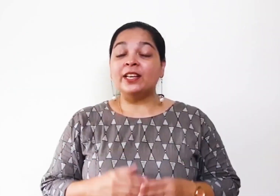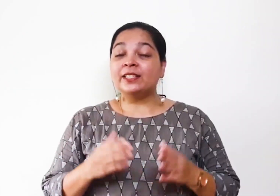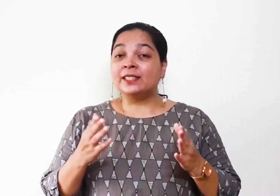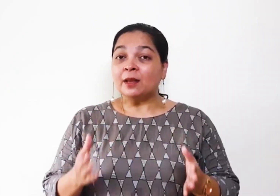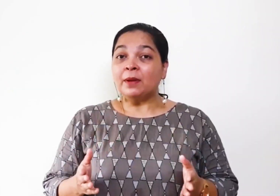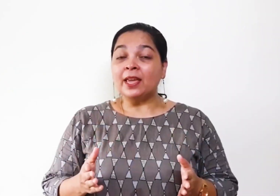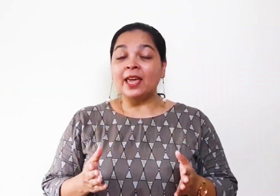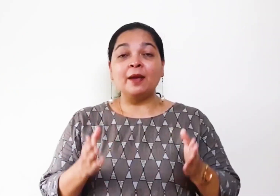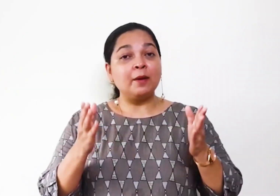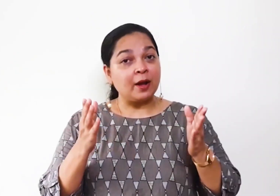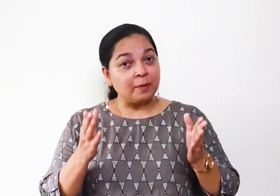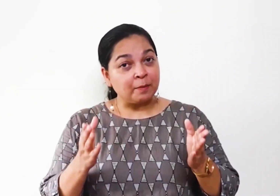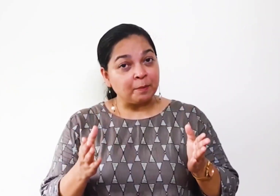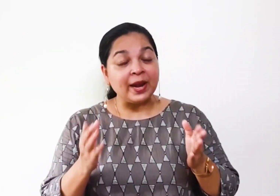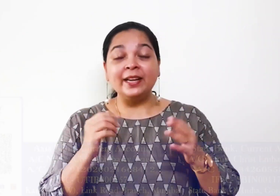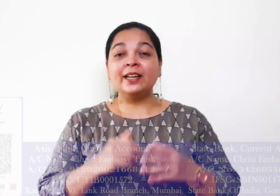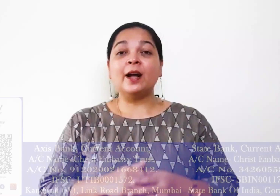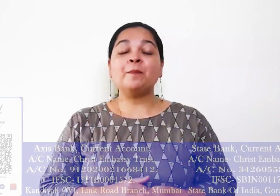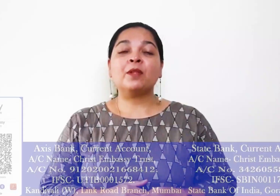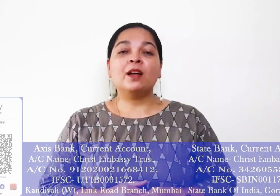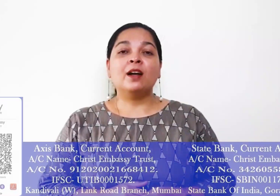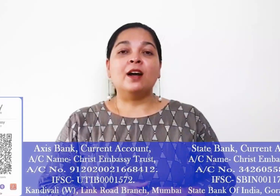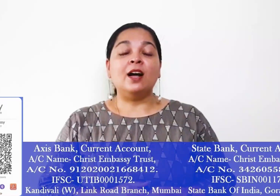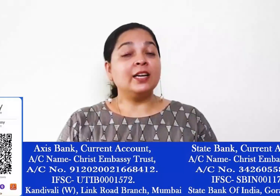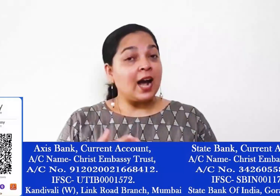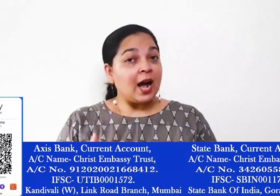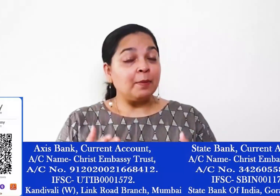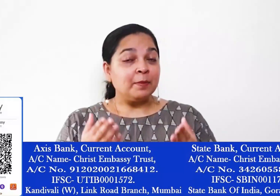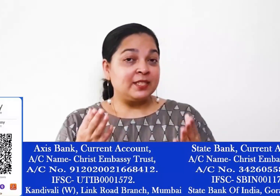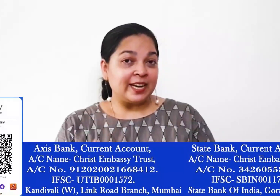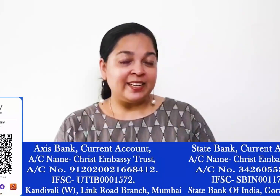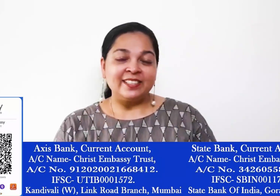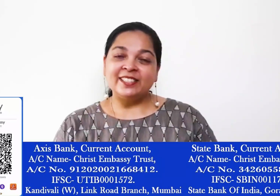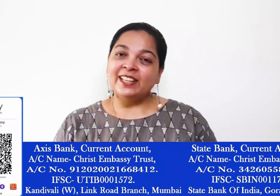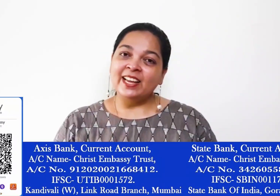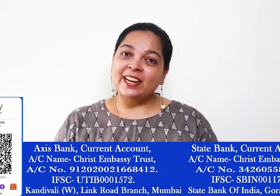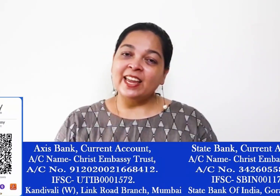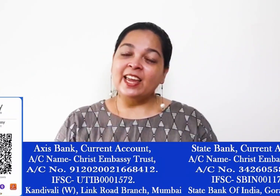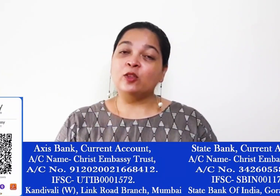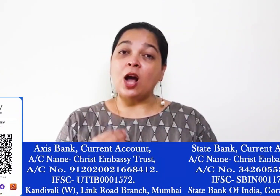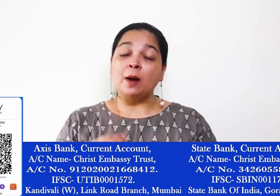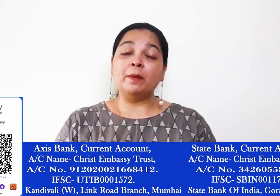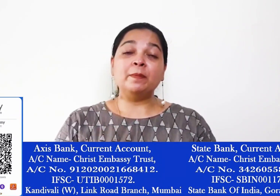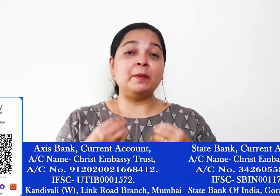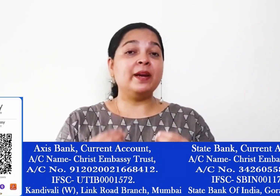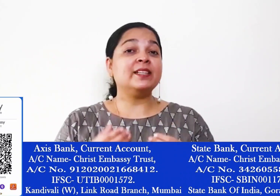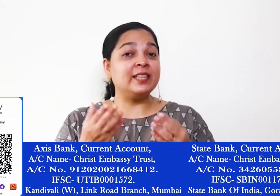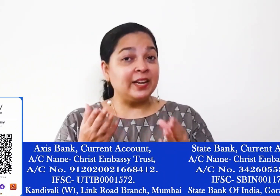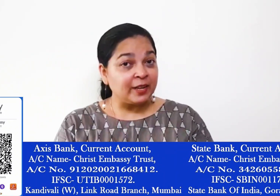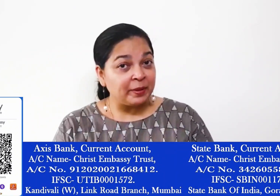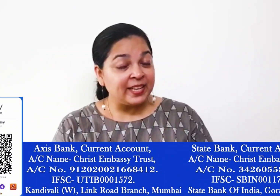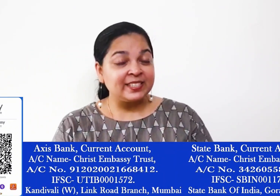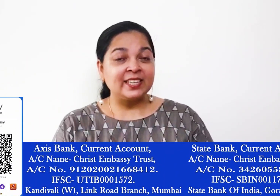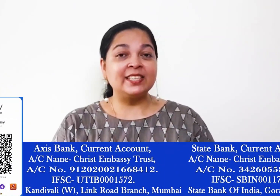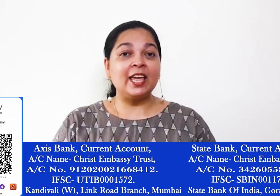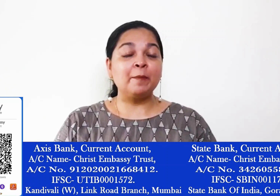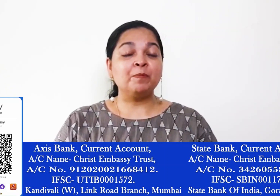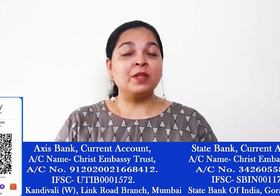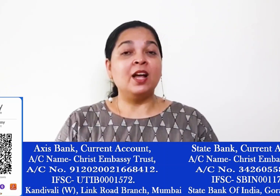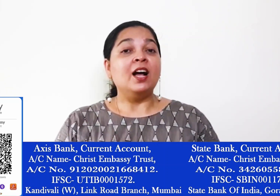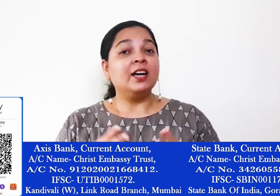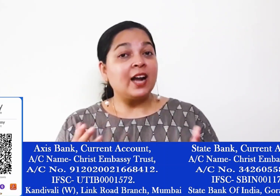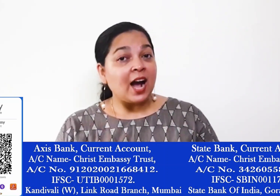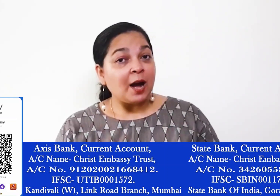हालेलुया। ये समय है भेंट का। अगर आप हमें सेंटर से देख रहे हैं तो आप अपने भेंट सेंटर में दे सकते